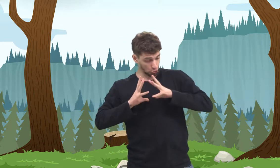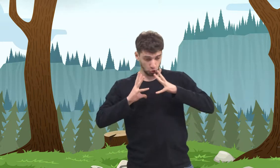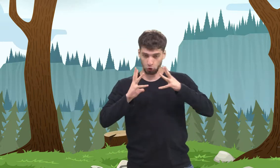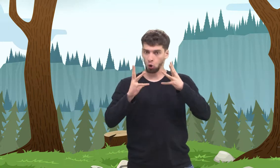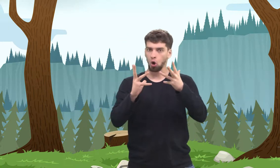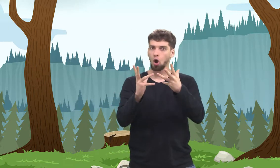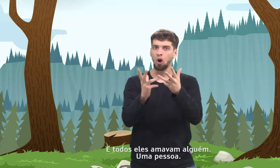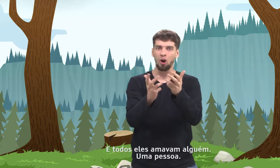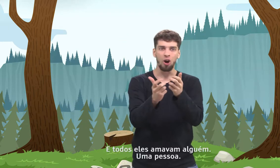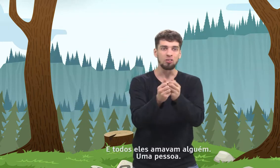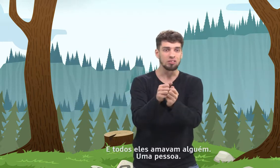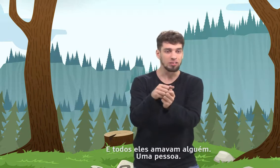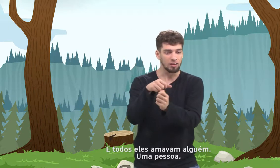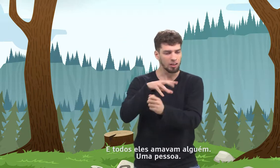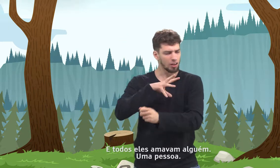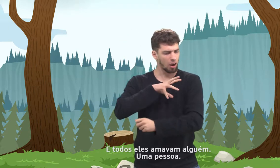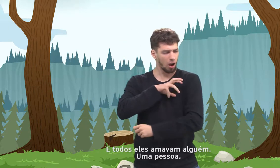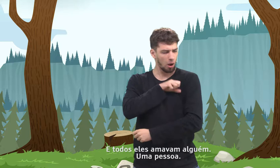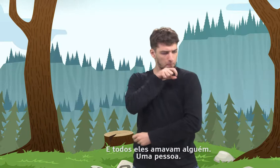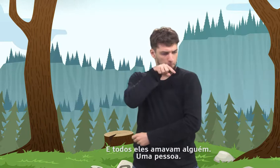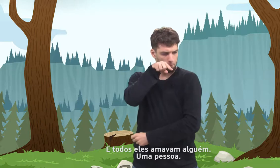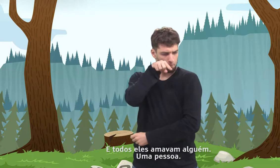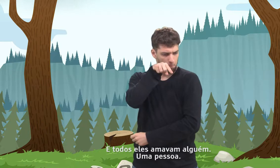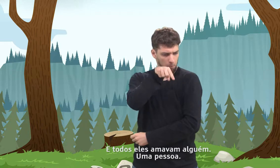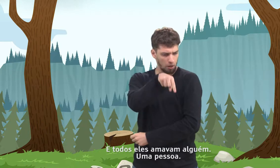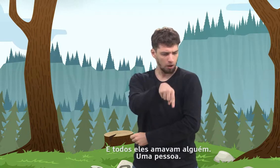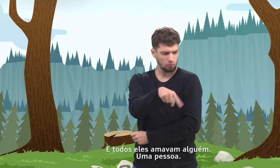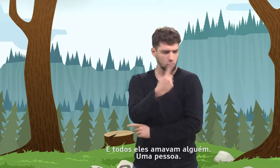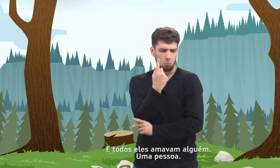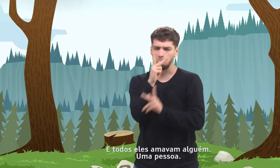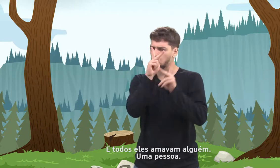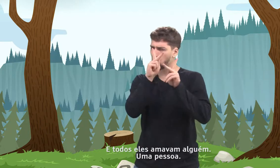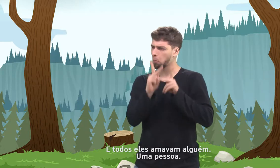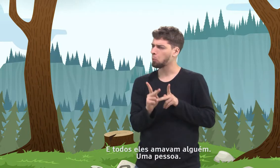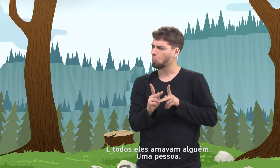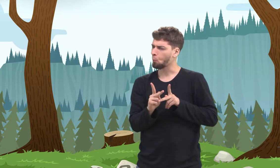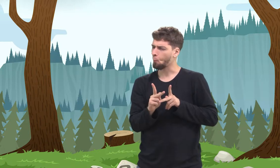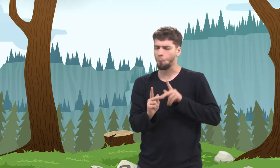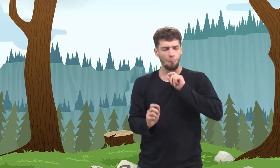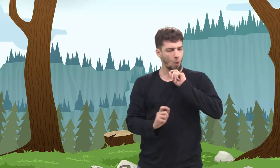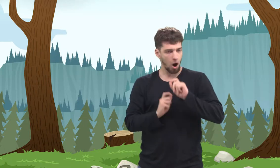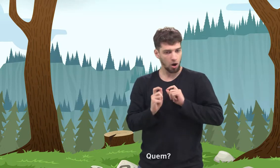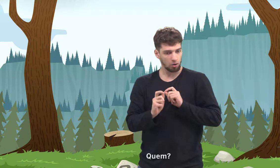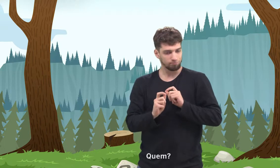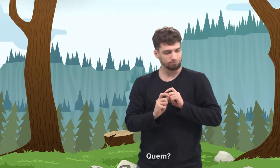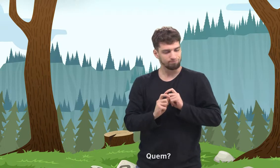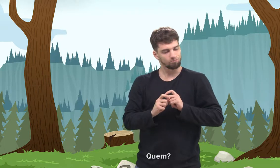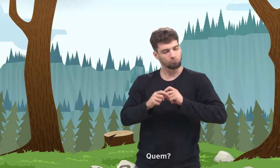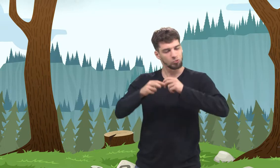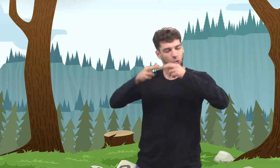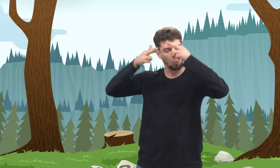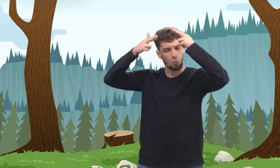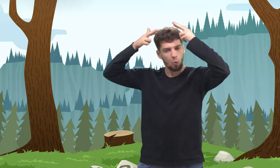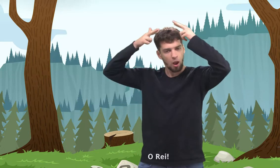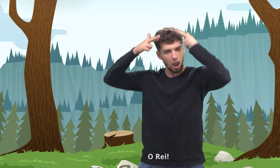e todos eles a amavam alguém uma pessoa a quem o